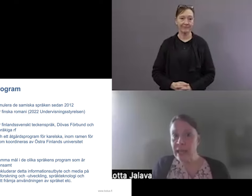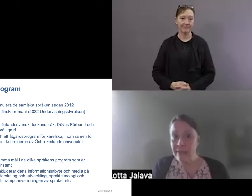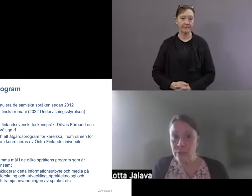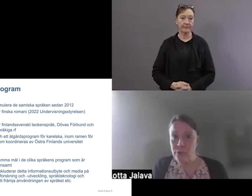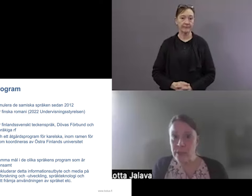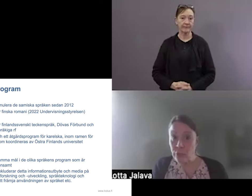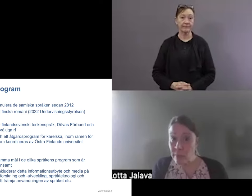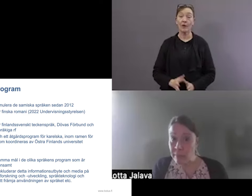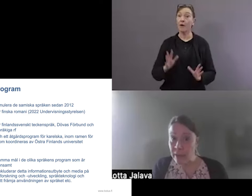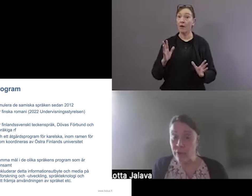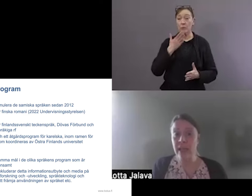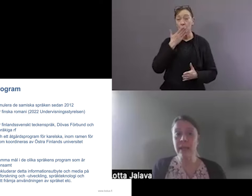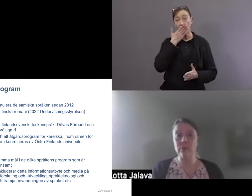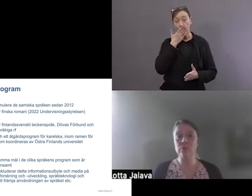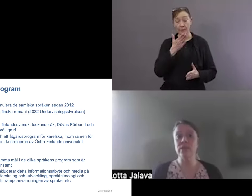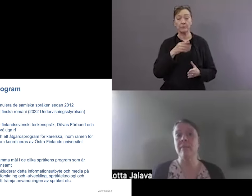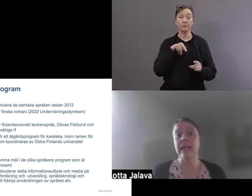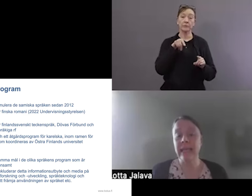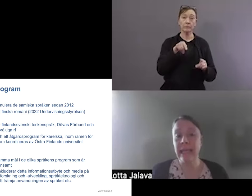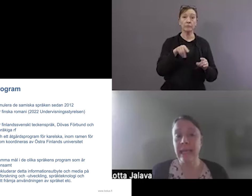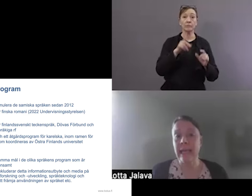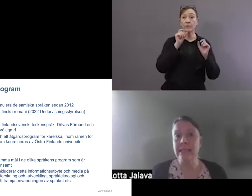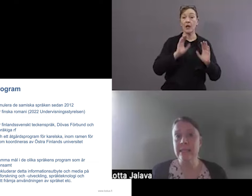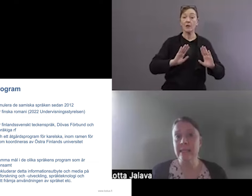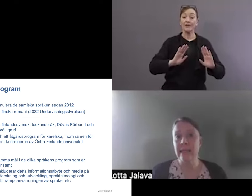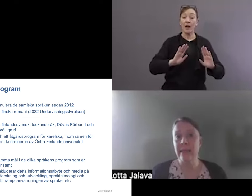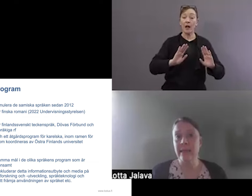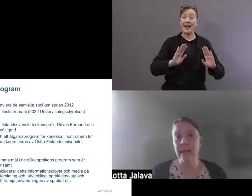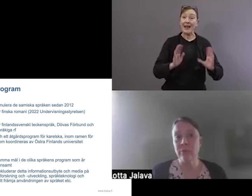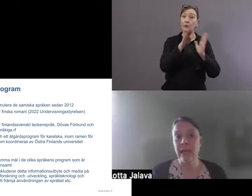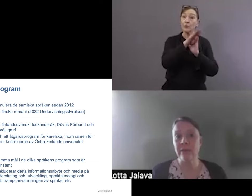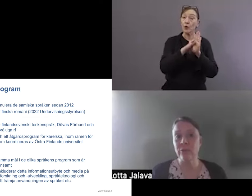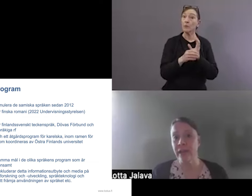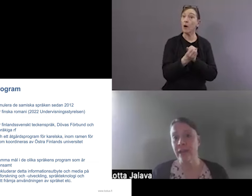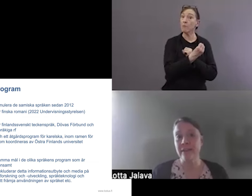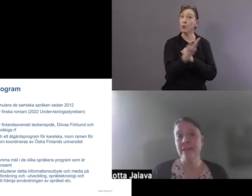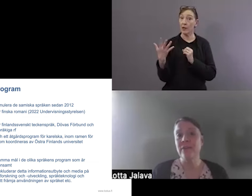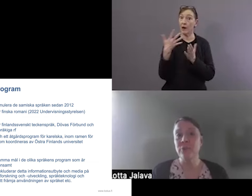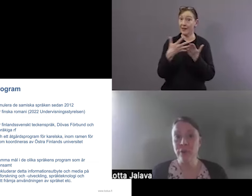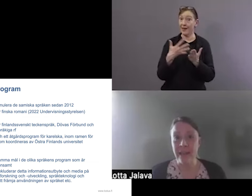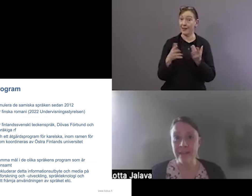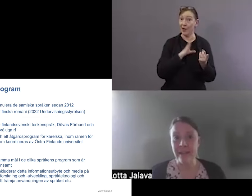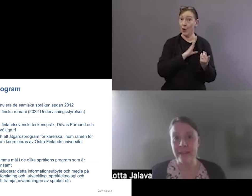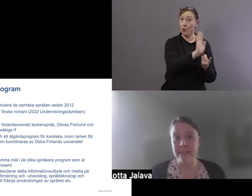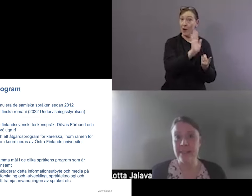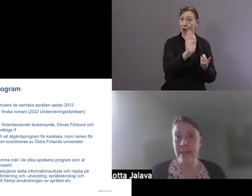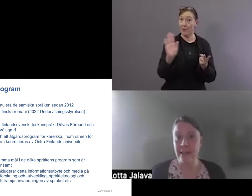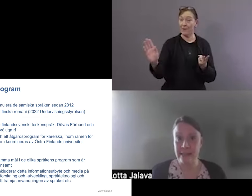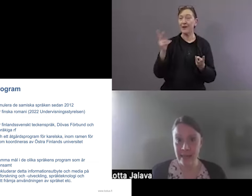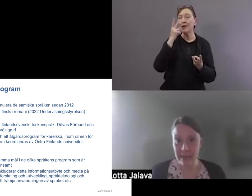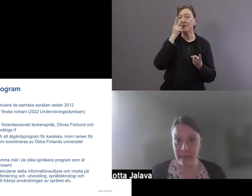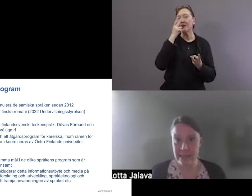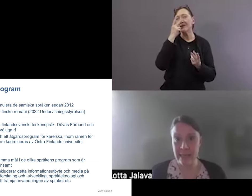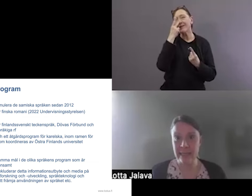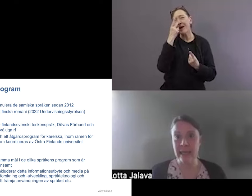Onneksi meillä on elvytys- ja toimenpideohjelmia nyt useammalle kielelle. Itse asiassa näyttää todella toiveikkaalta siis